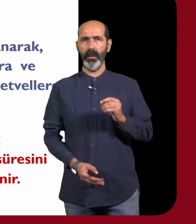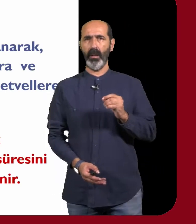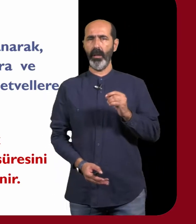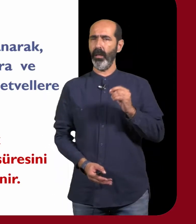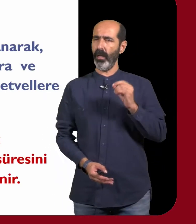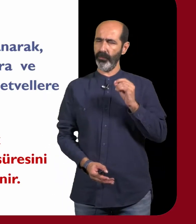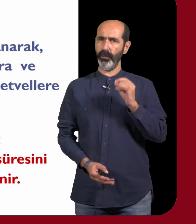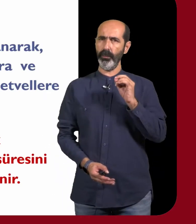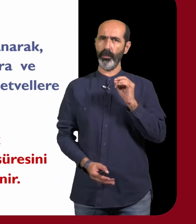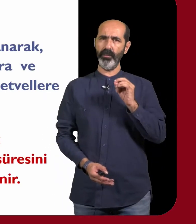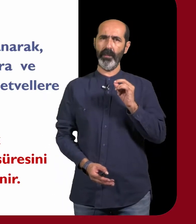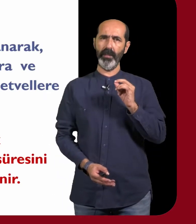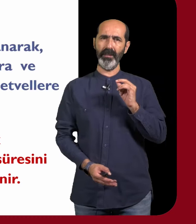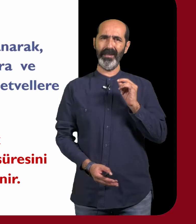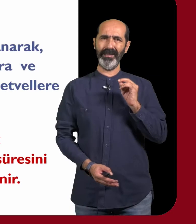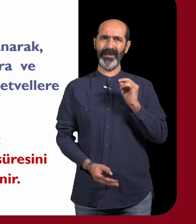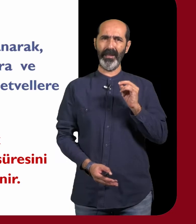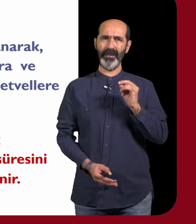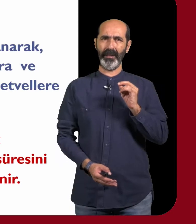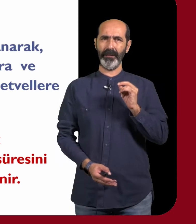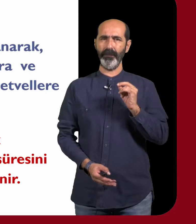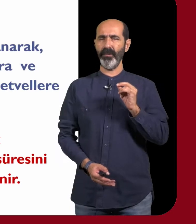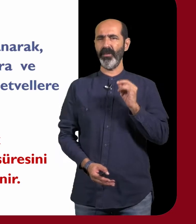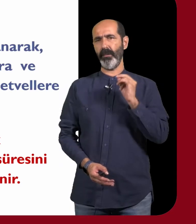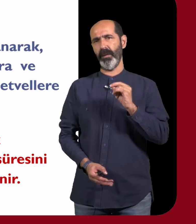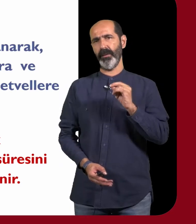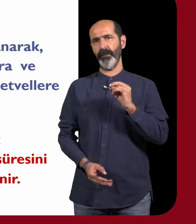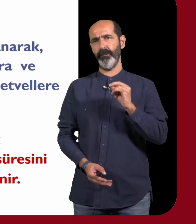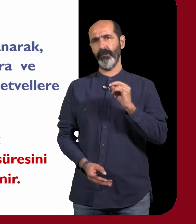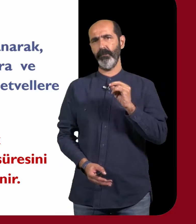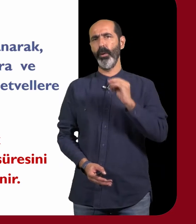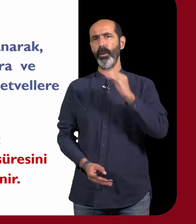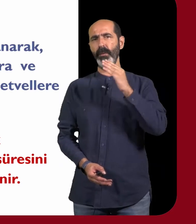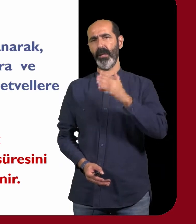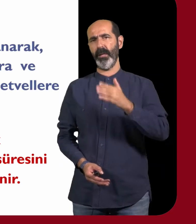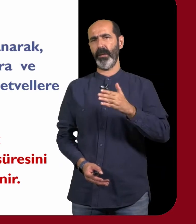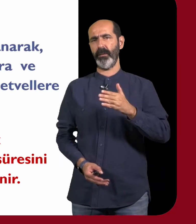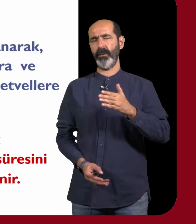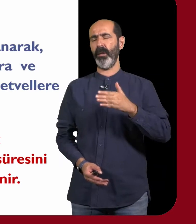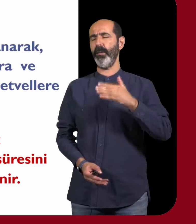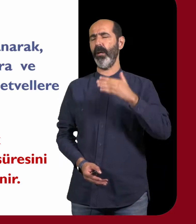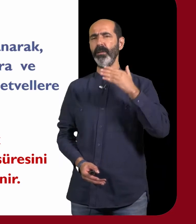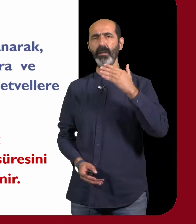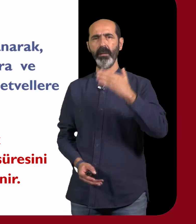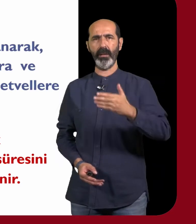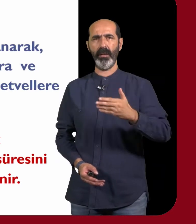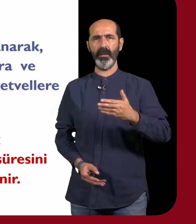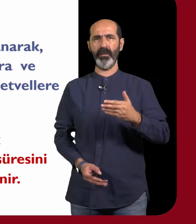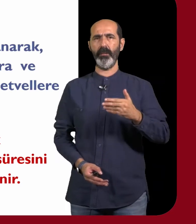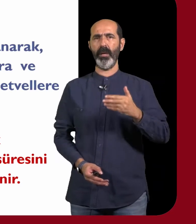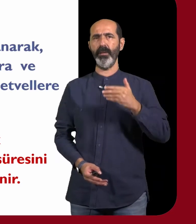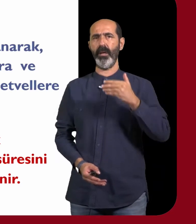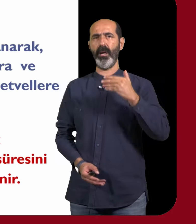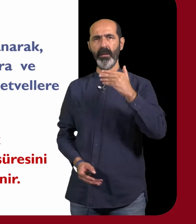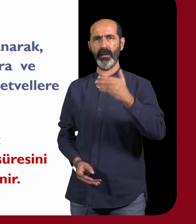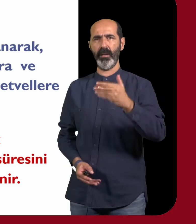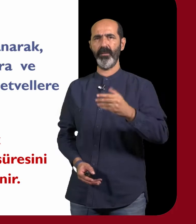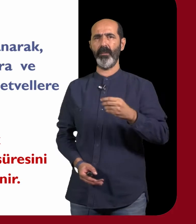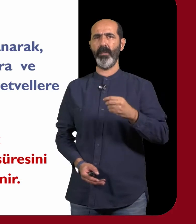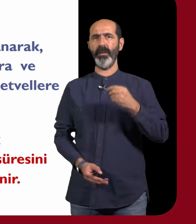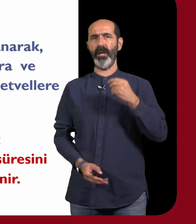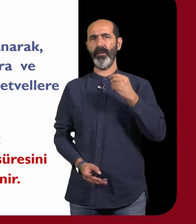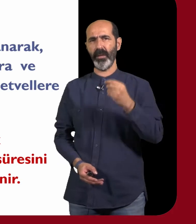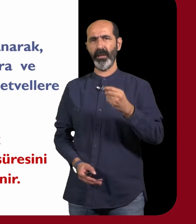bu ara astronomi gözlemlerine dayanarak O zamanı bölümlere ayrılmaktadır zamanı yıllara zamanı